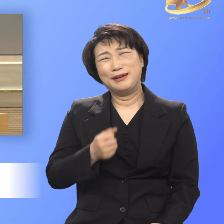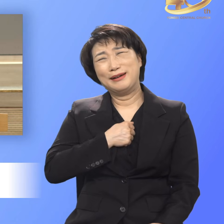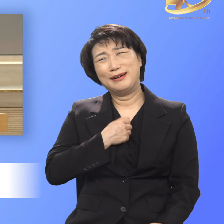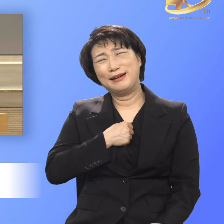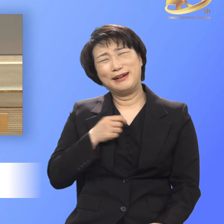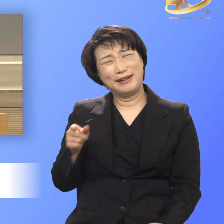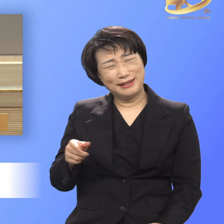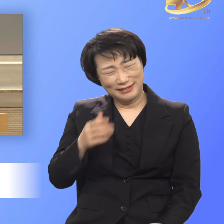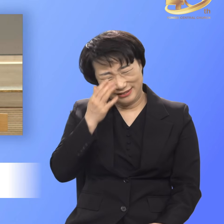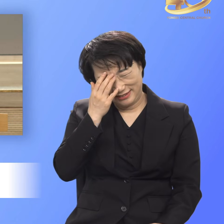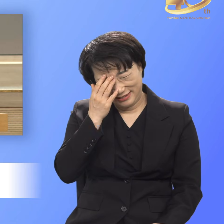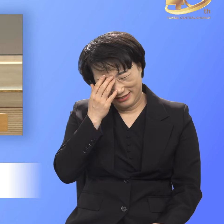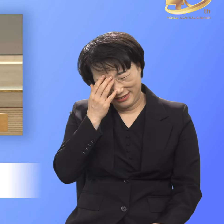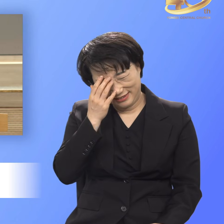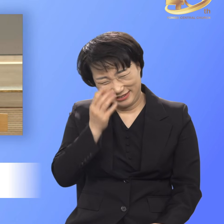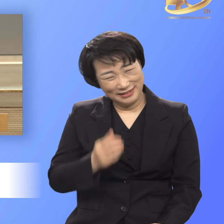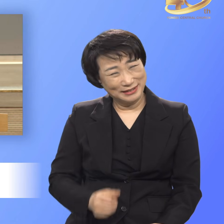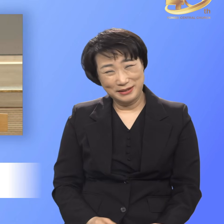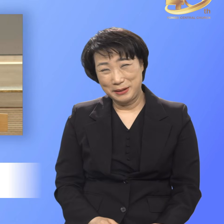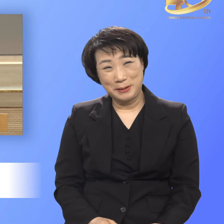답답하잖아.